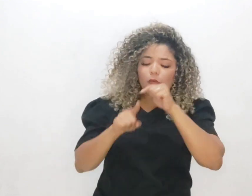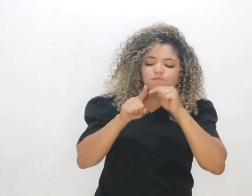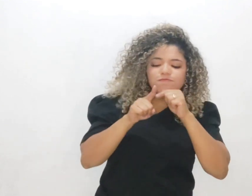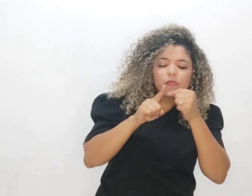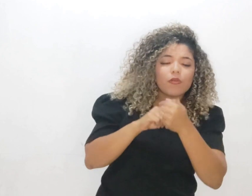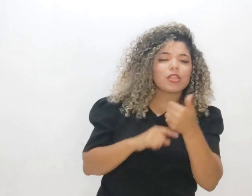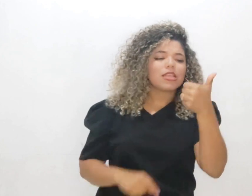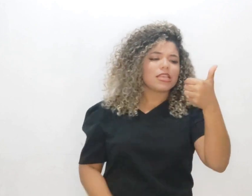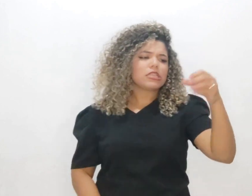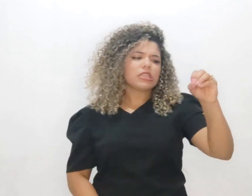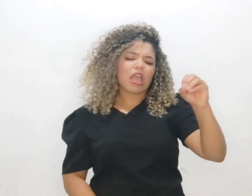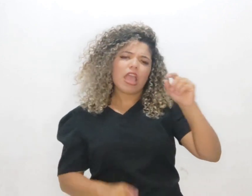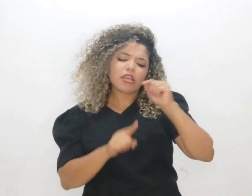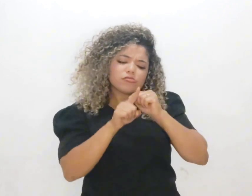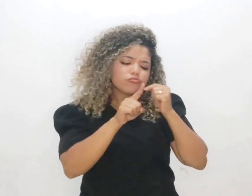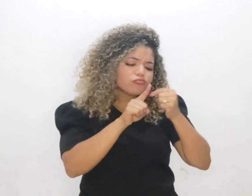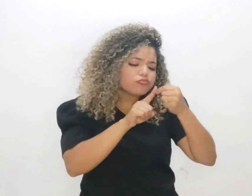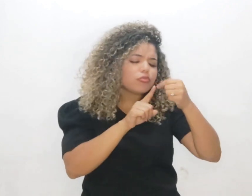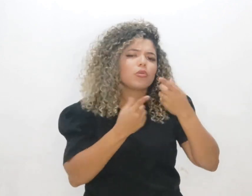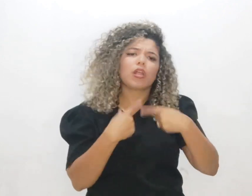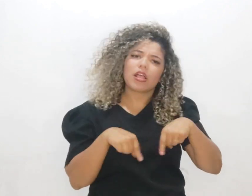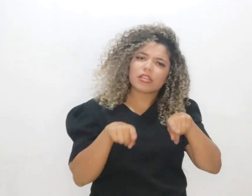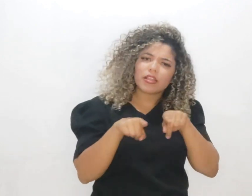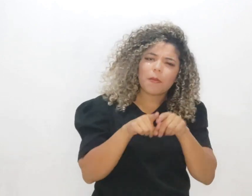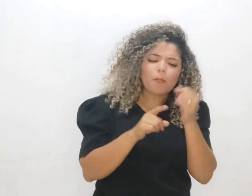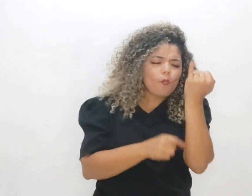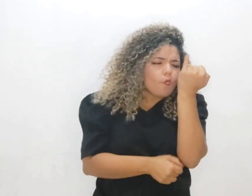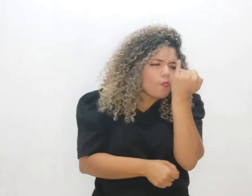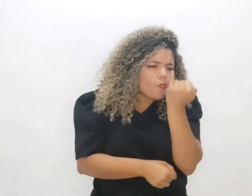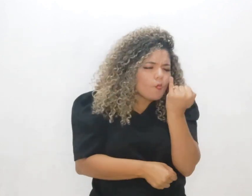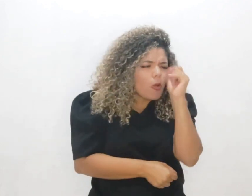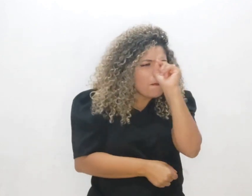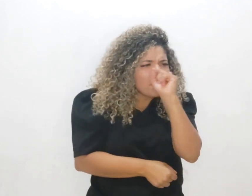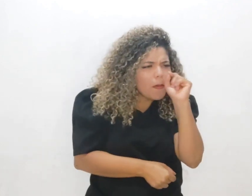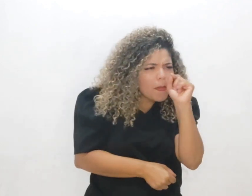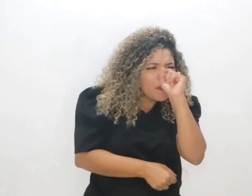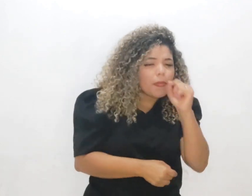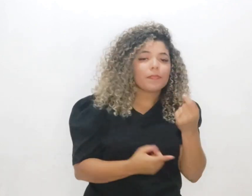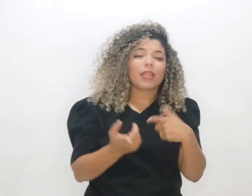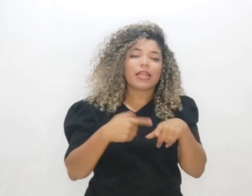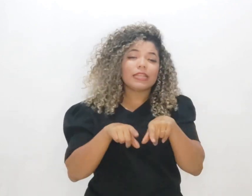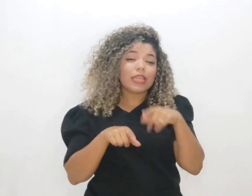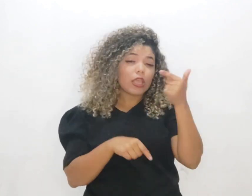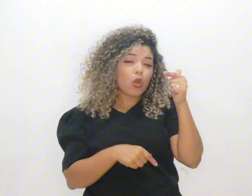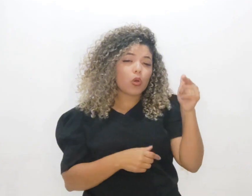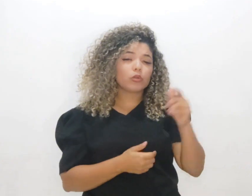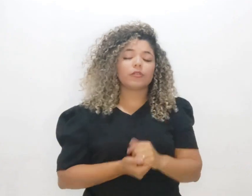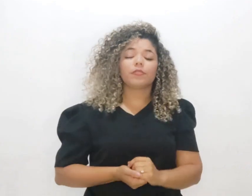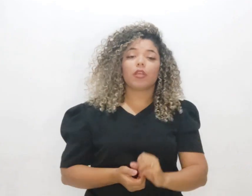10 furos, também um pouco mais finas, engrenagens com 8 dentes,